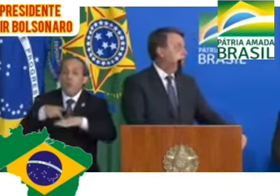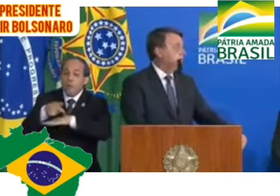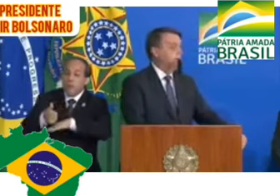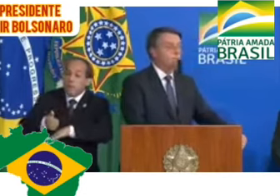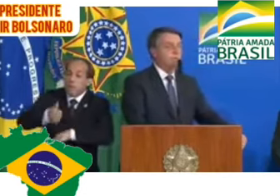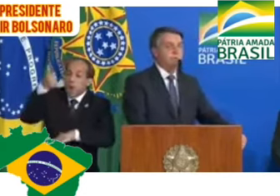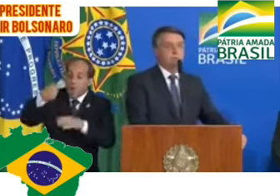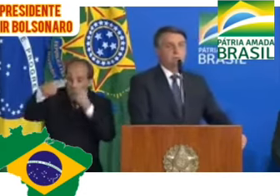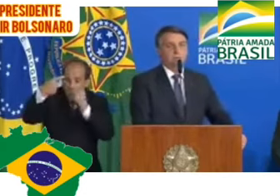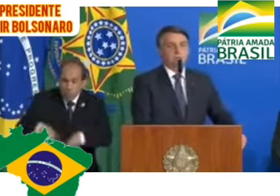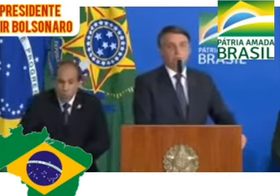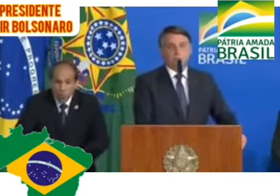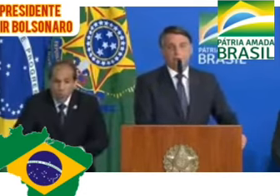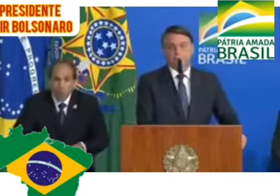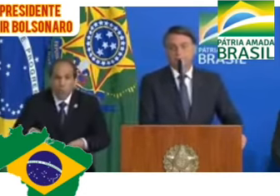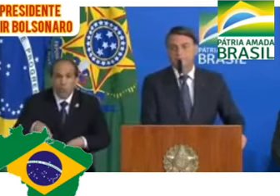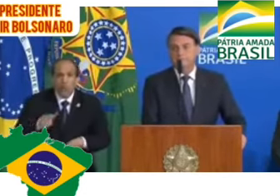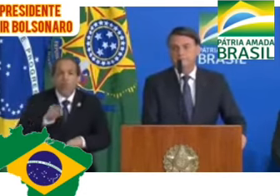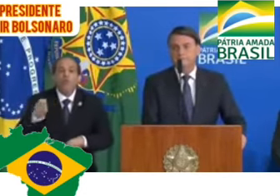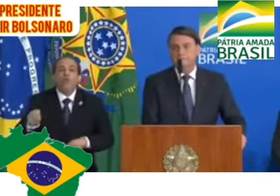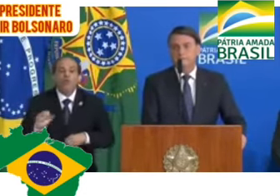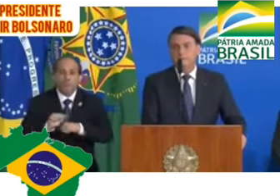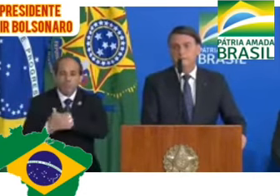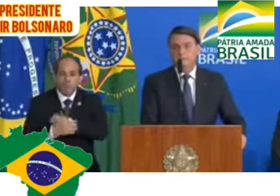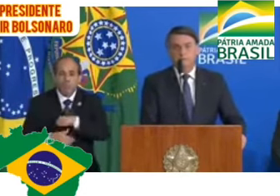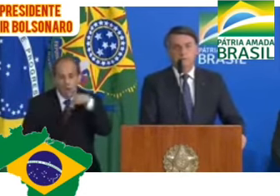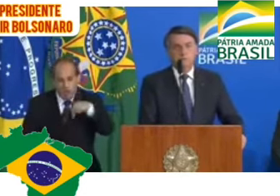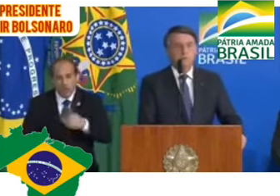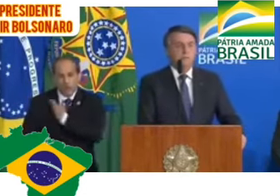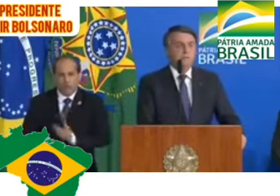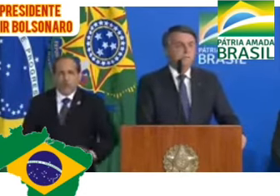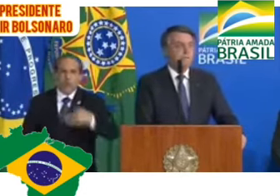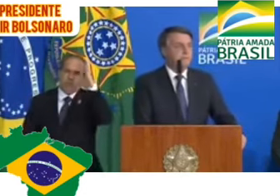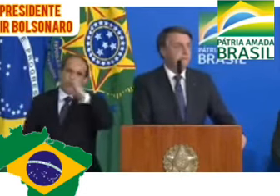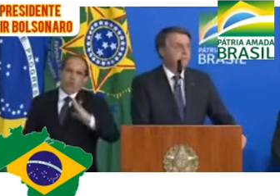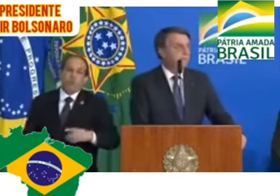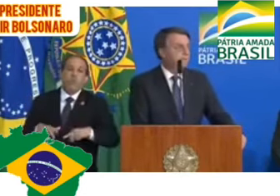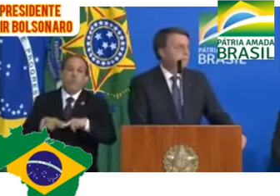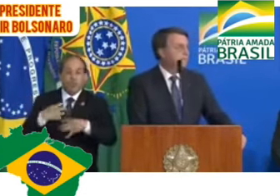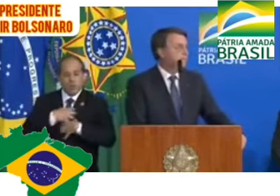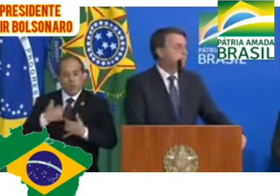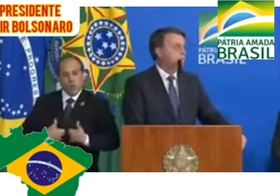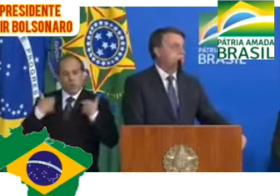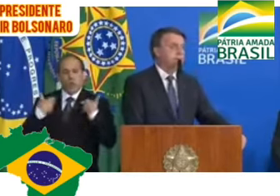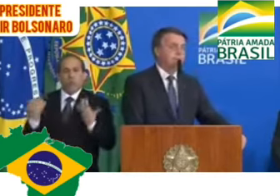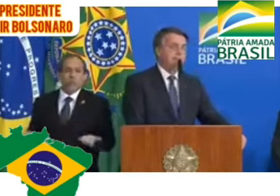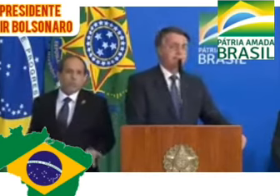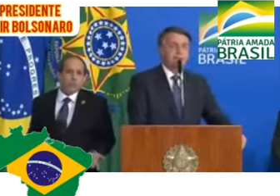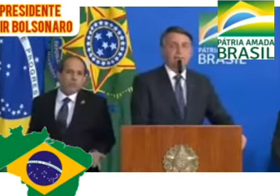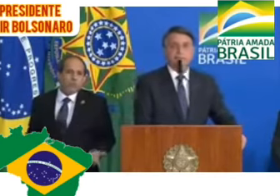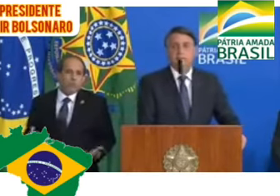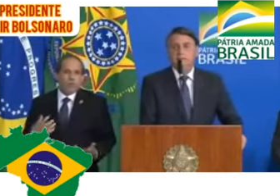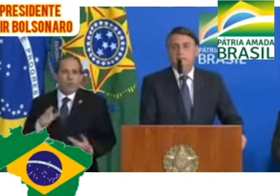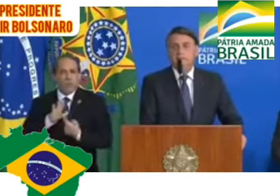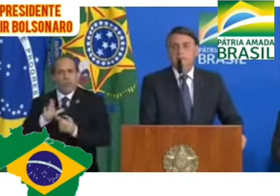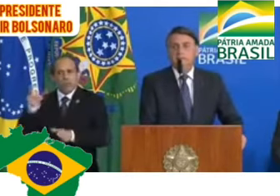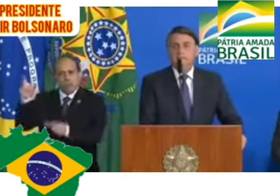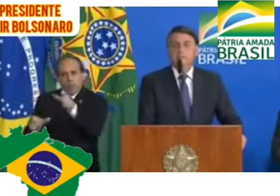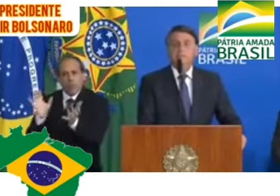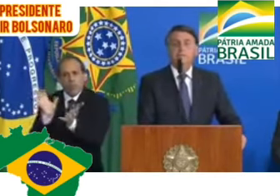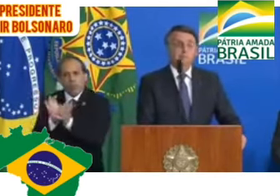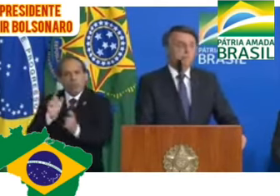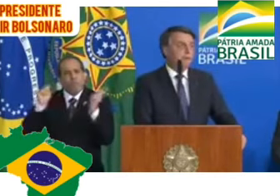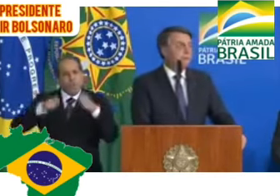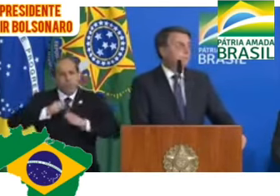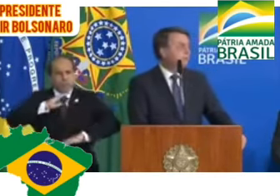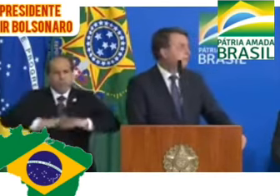questão do que o nosso governo. Isso nos orgulha, mostra que tem gente capacitada e